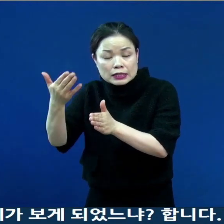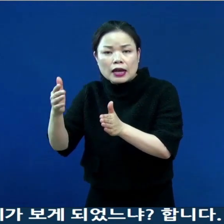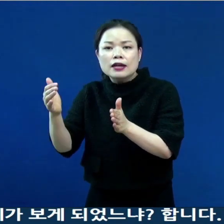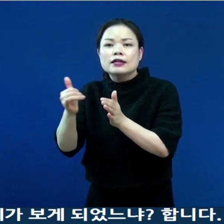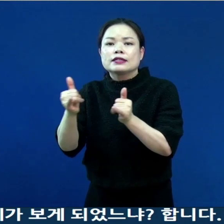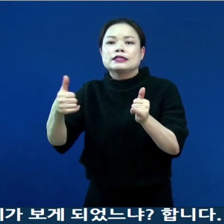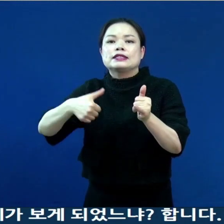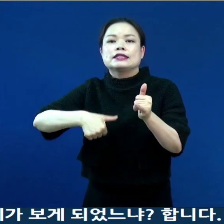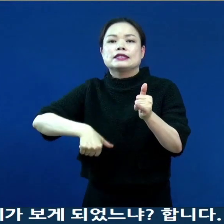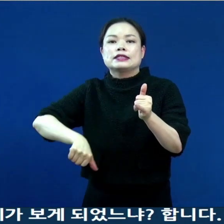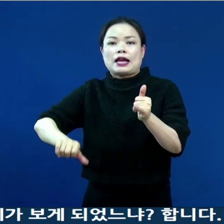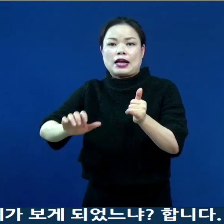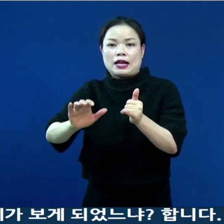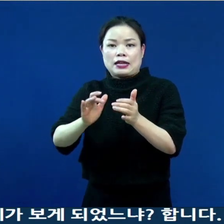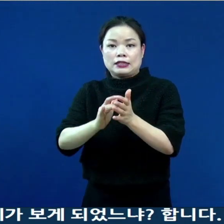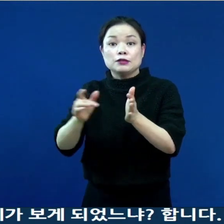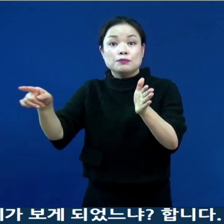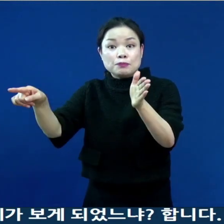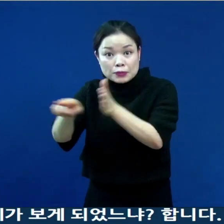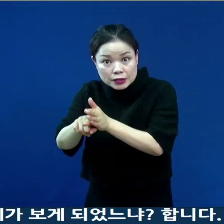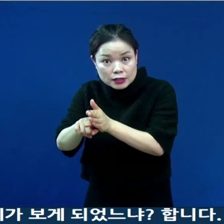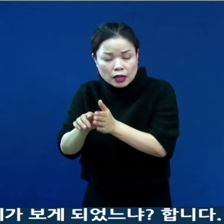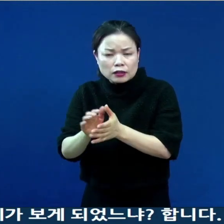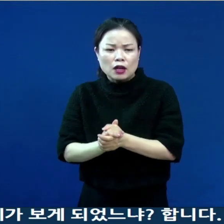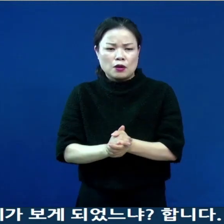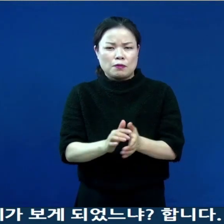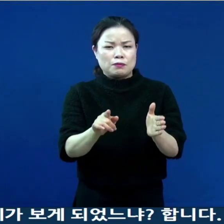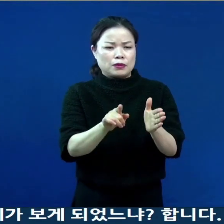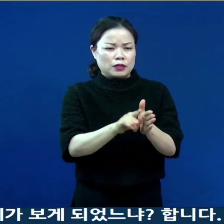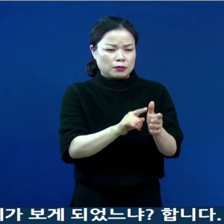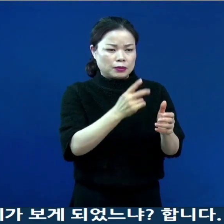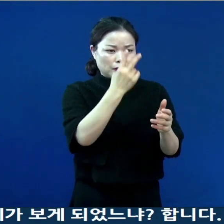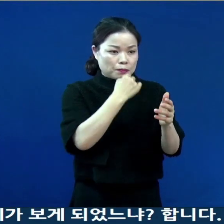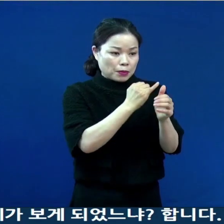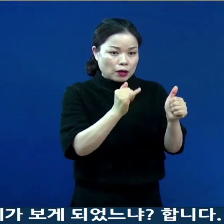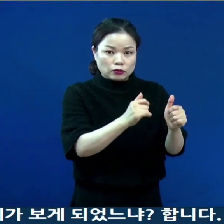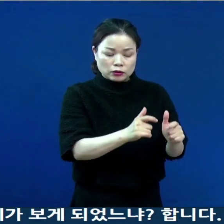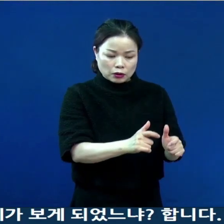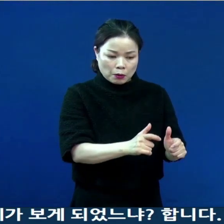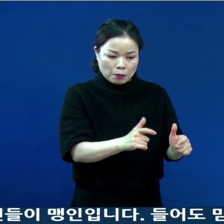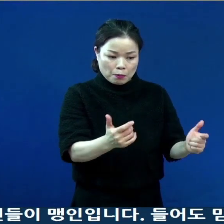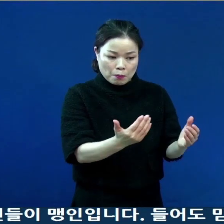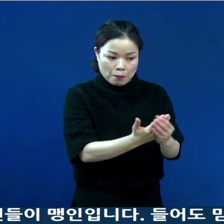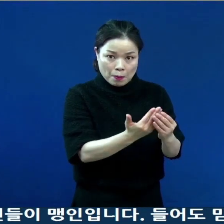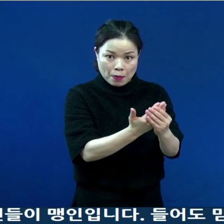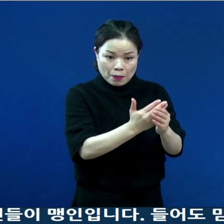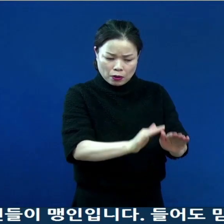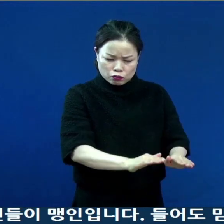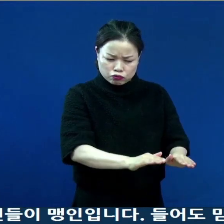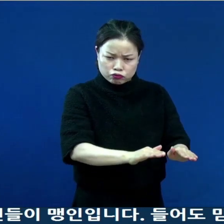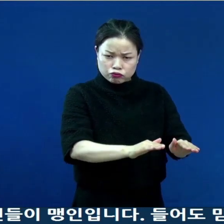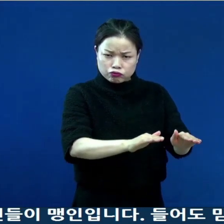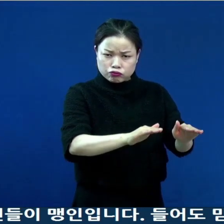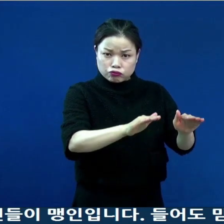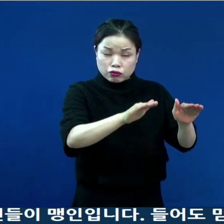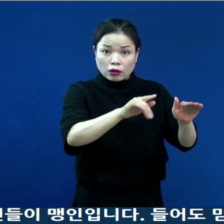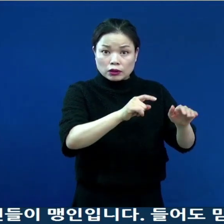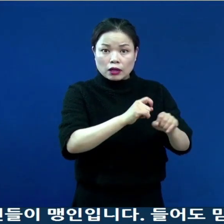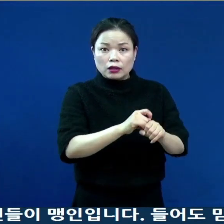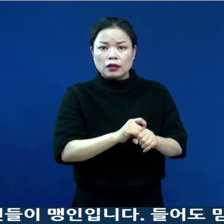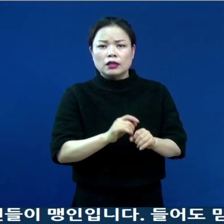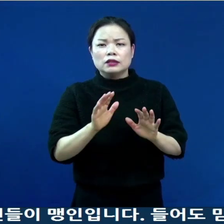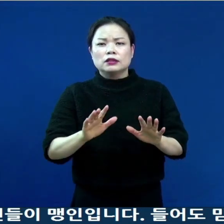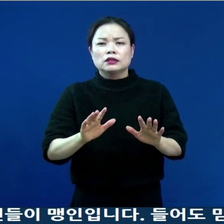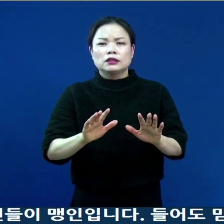믿나이다. 이렇게 그의 믿음이 조금씩 더 발전해 나가는 모습을 보면서 이 세상의